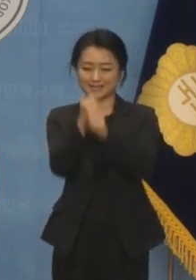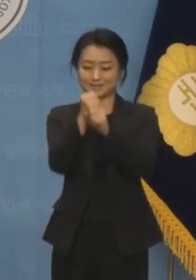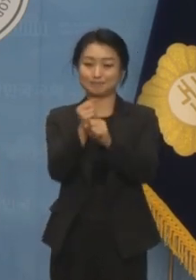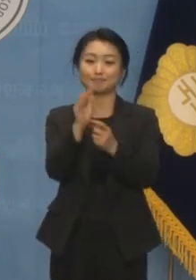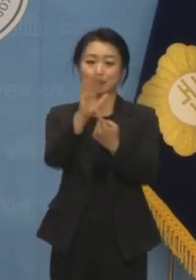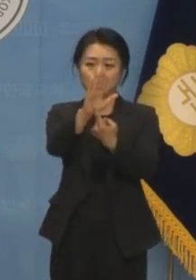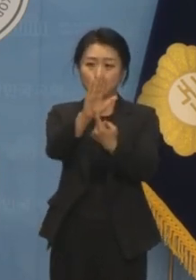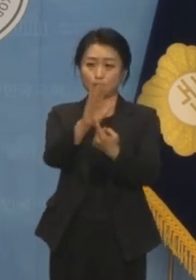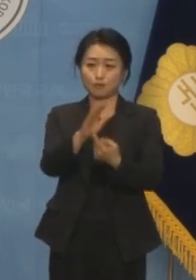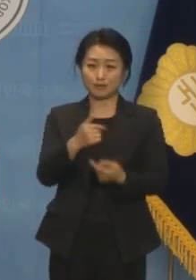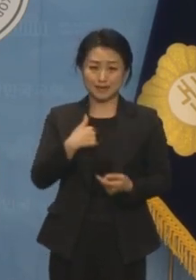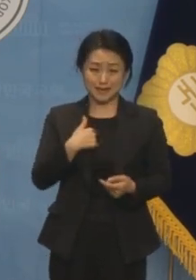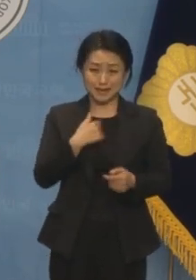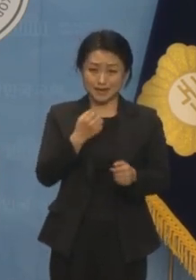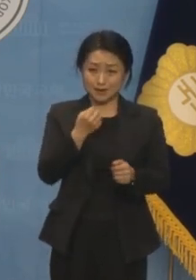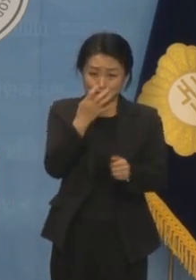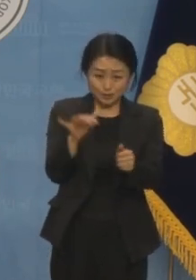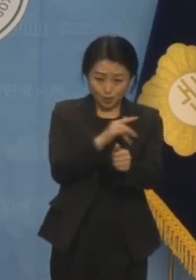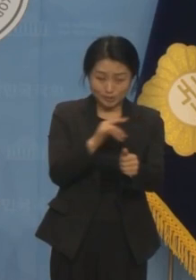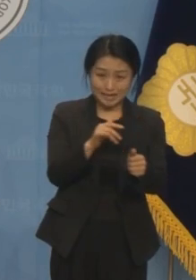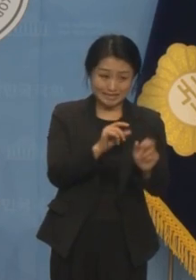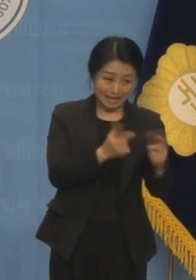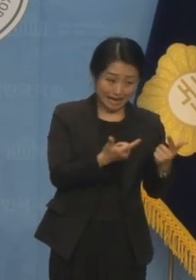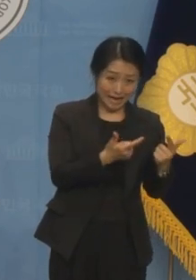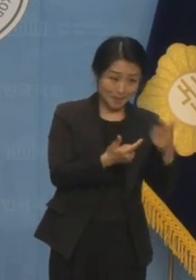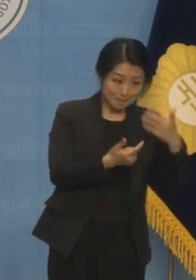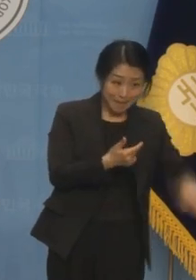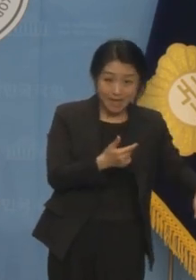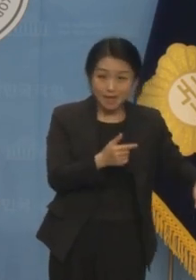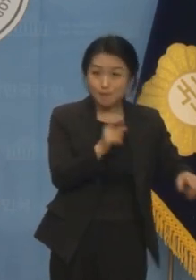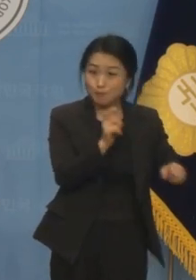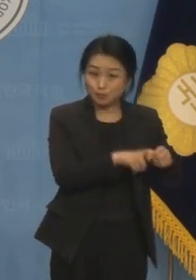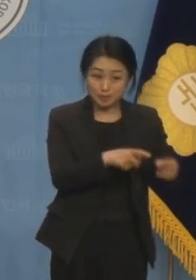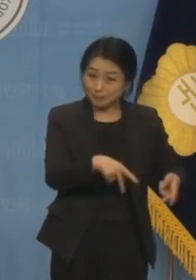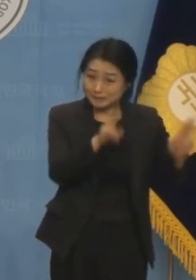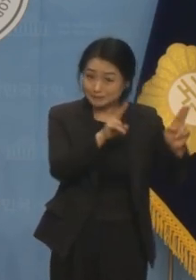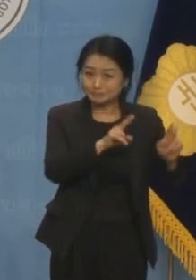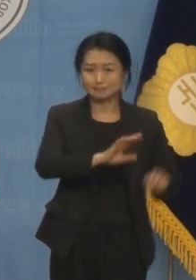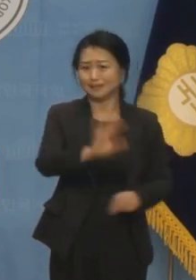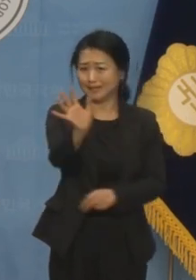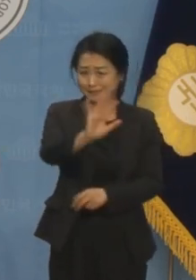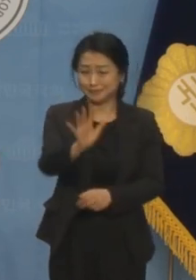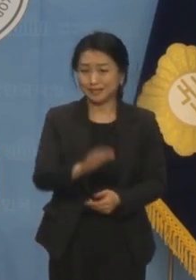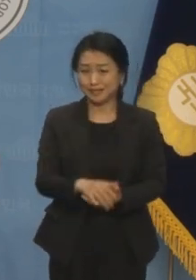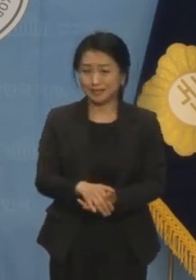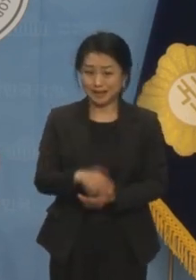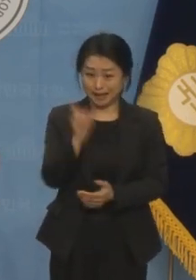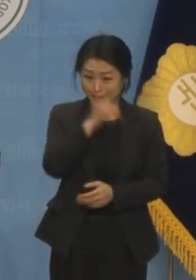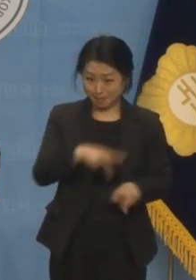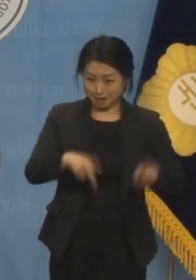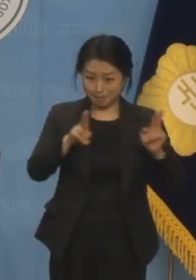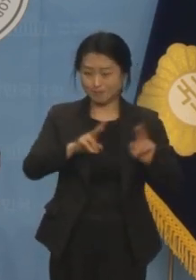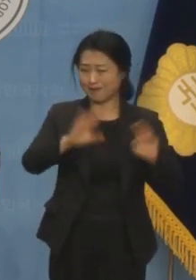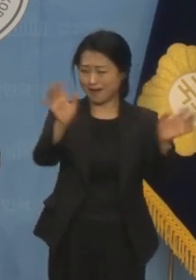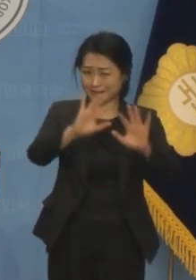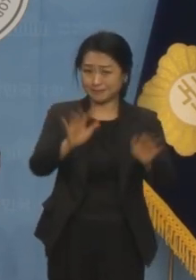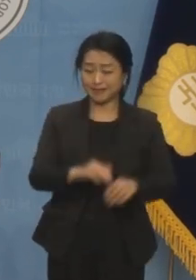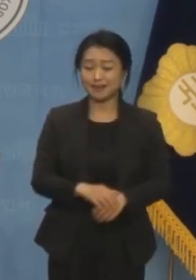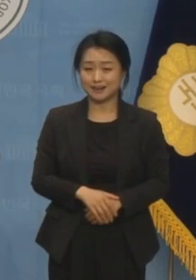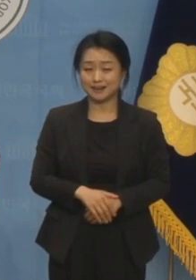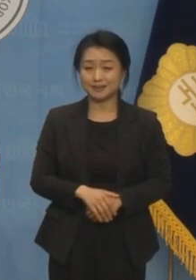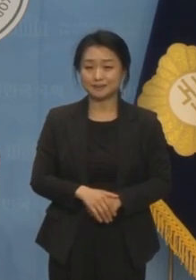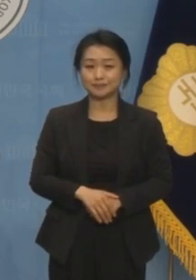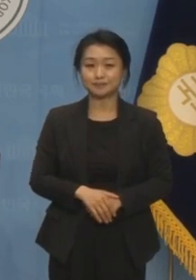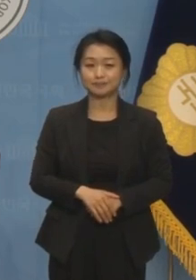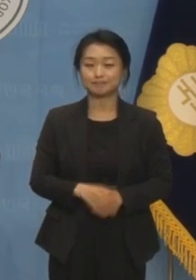거지, 위증교사를 하지 않는 부분이 있기 때문에 그 부분을 빼기 위해서 짜깁기를 했다는 주장에는 단 1%도 동의할 수